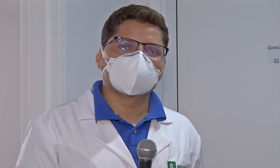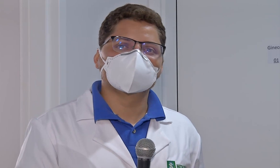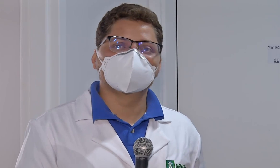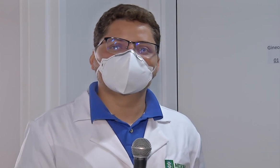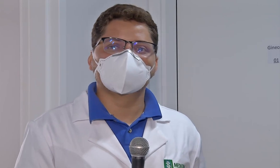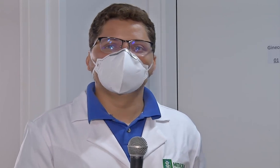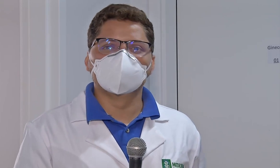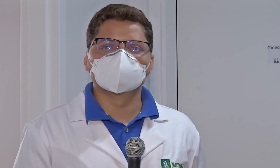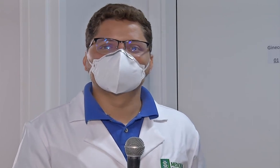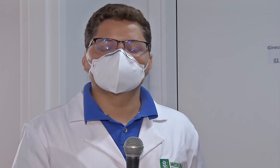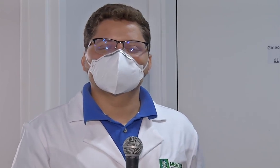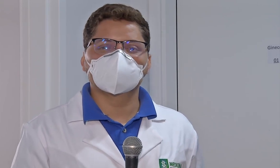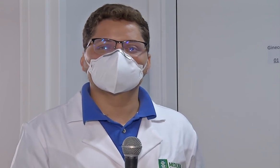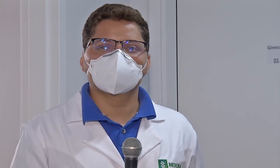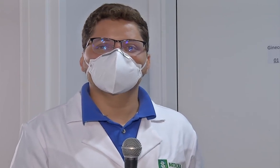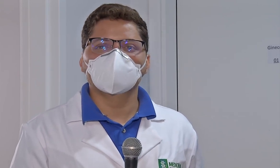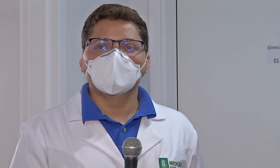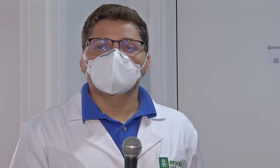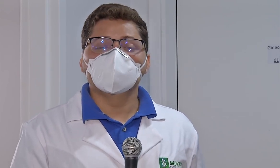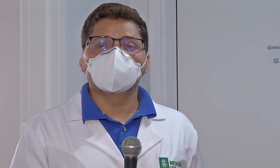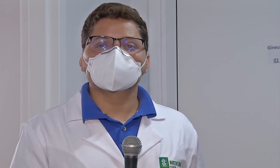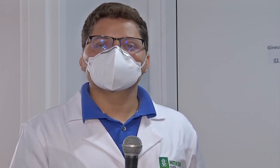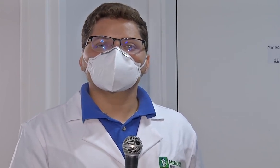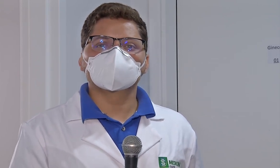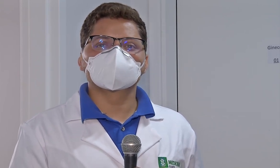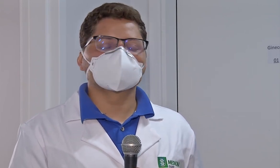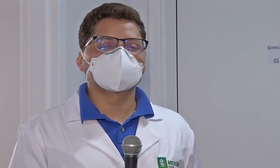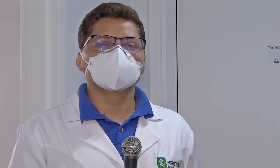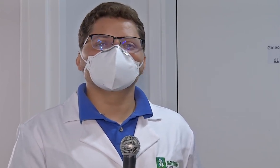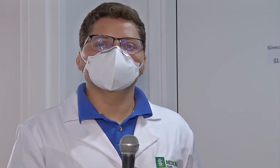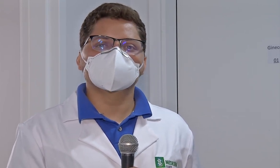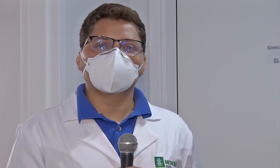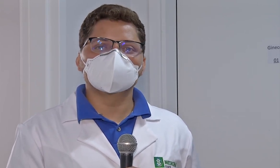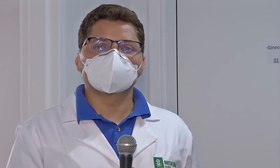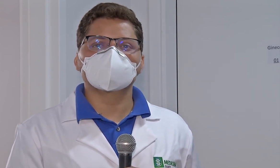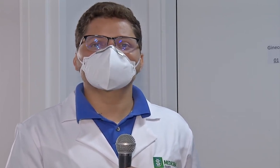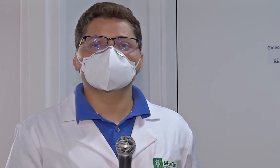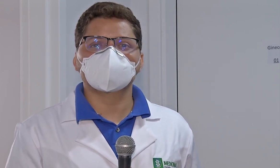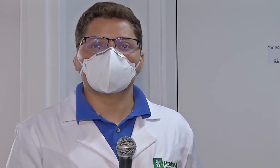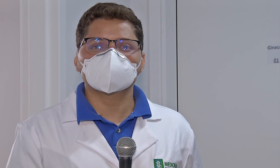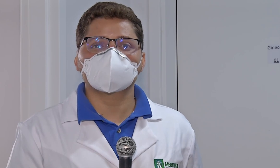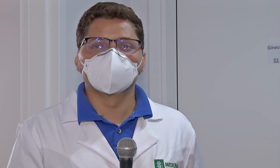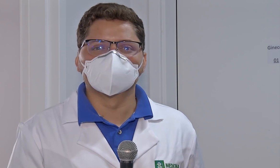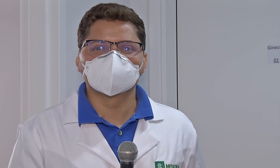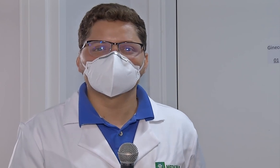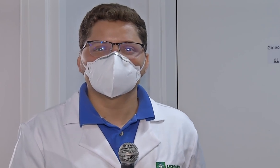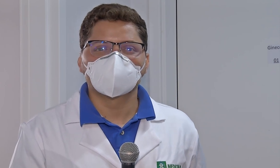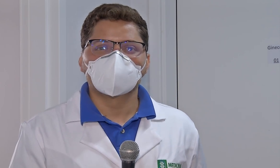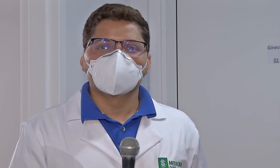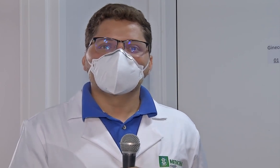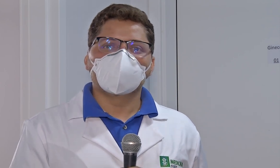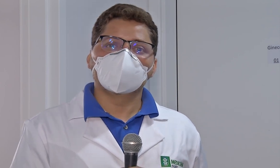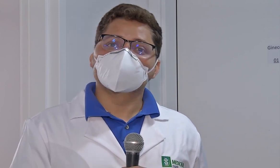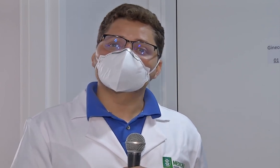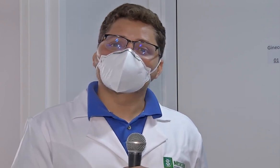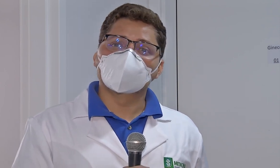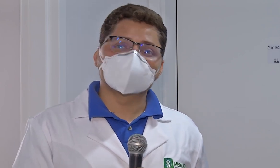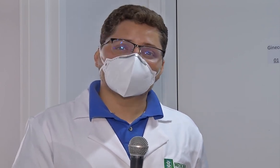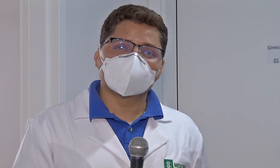oportunidade de ter Libras durante a graduação e o projeto surgiu da observação dos próprios alunos. Olha, nós gostaríamos